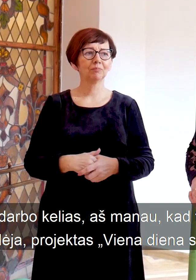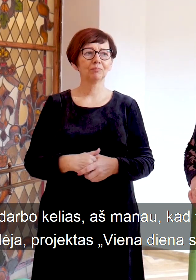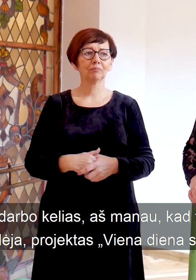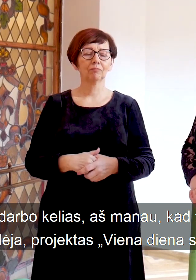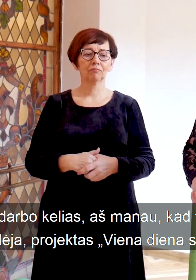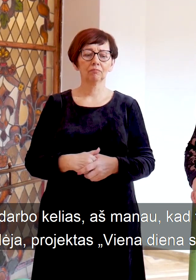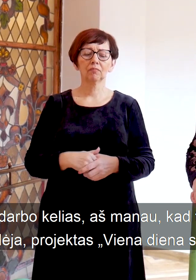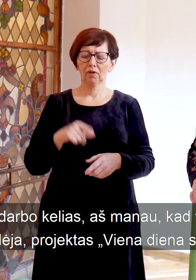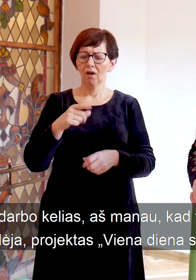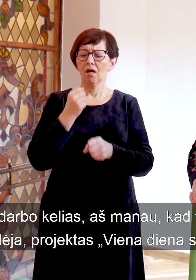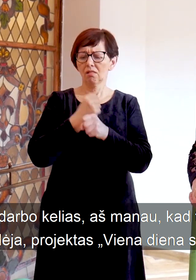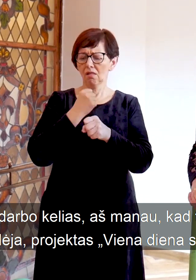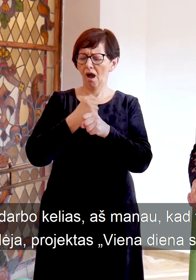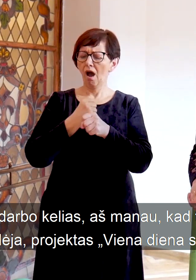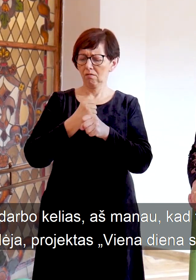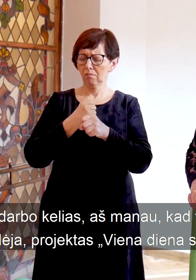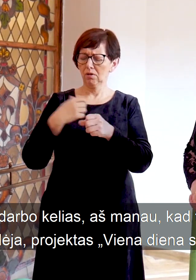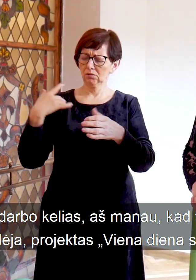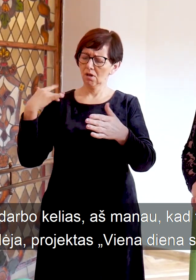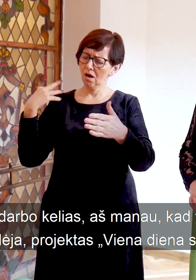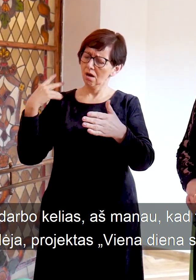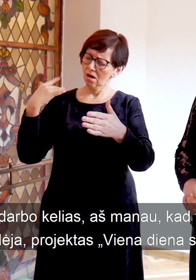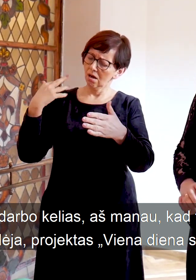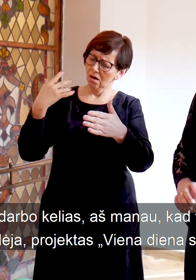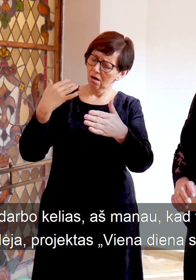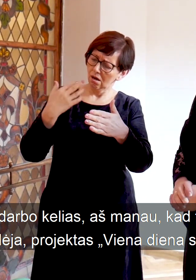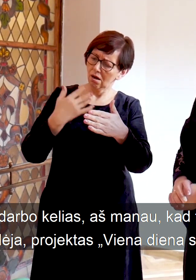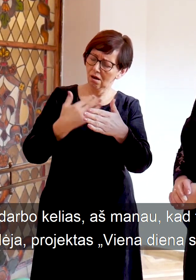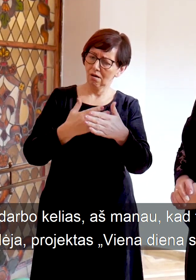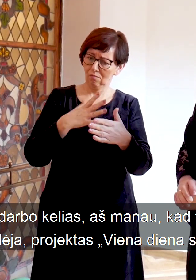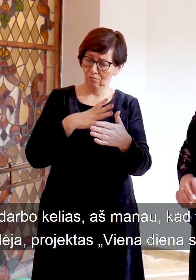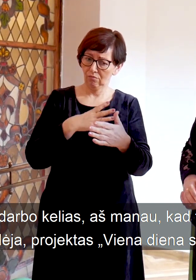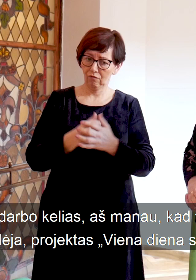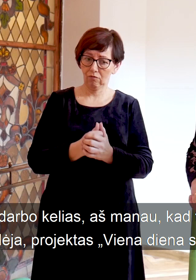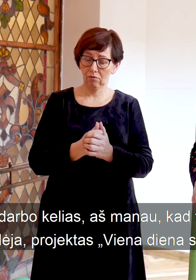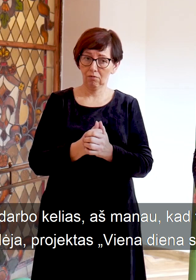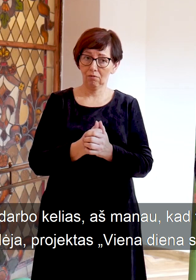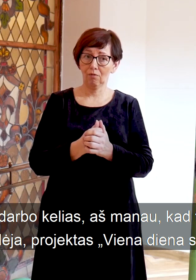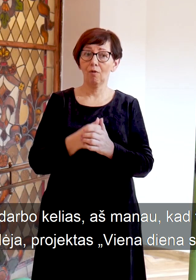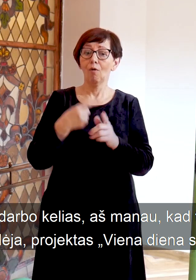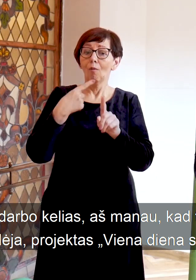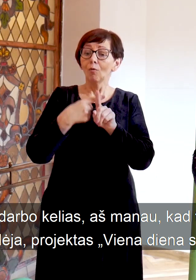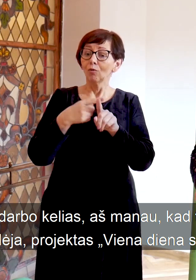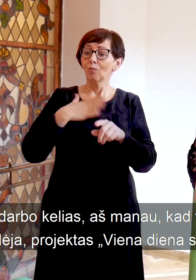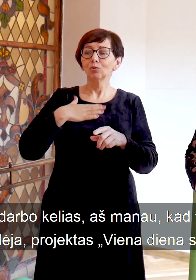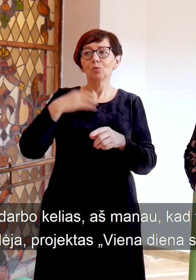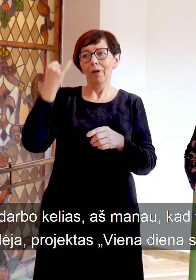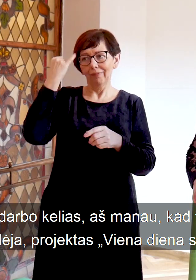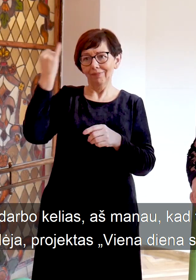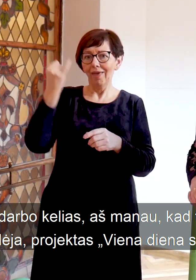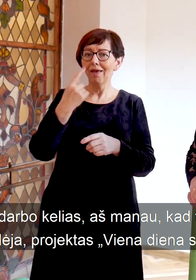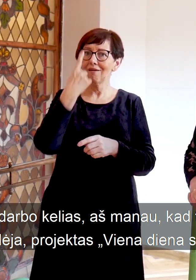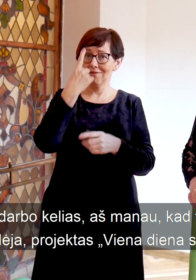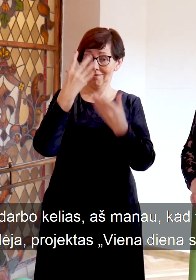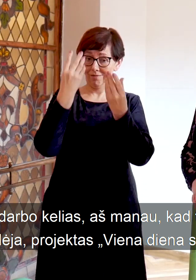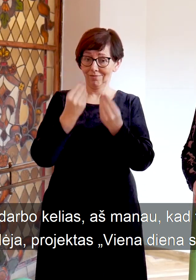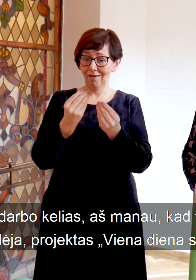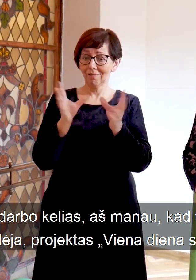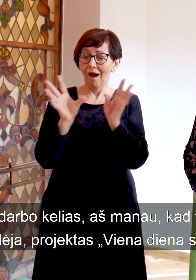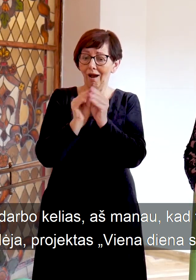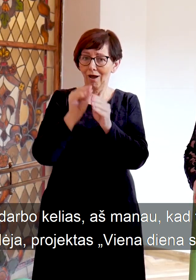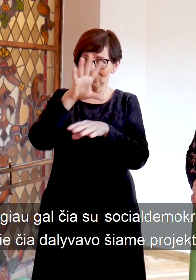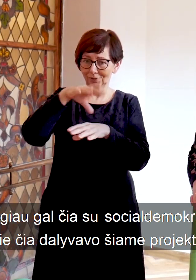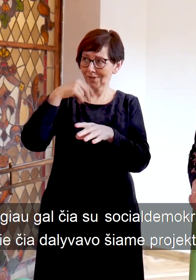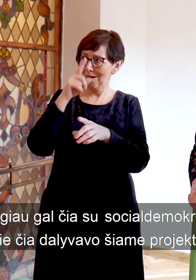buvo ilgas darbo kelias. Aš manau, kad tam pasitarnavo ir mūsų labai graži idėja, projektas vieną dieną su Seimo narių